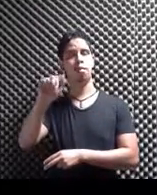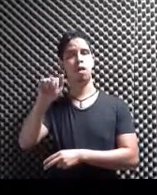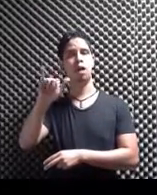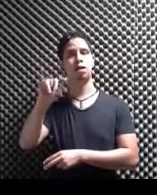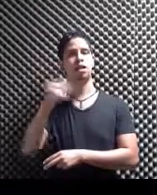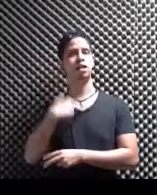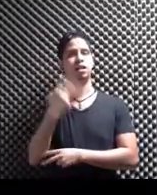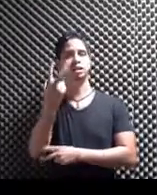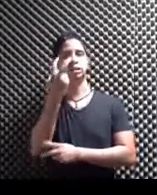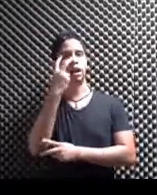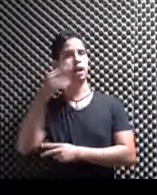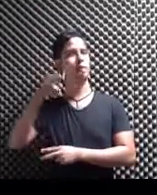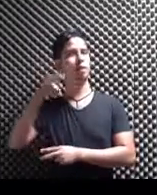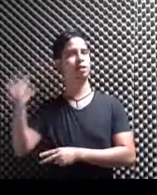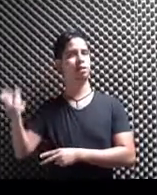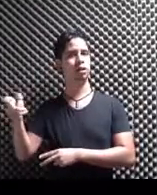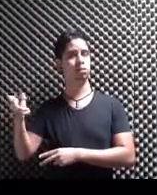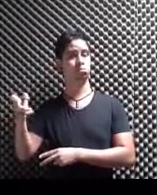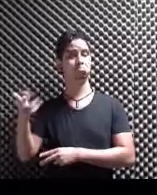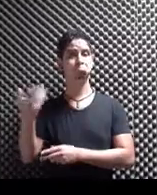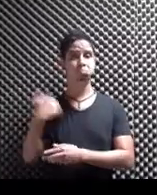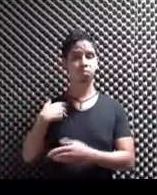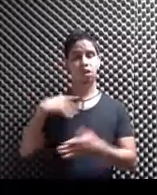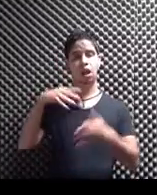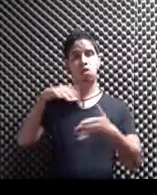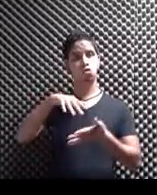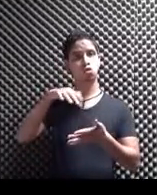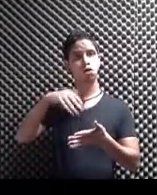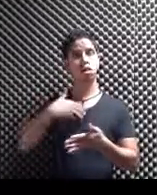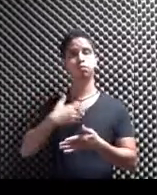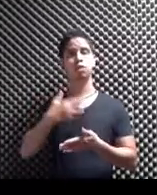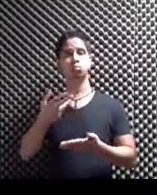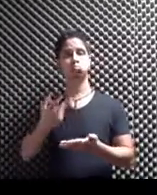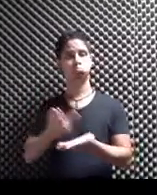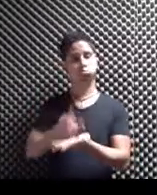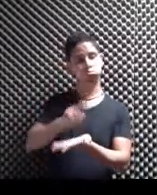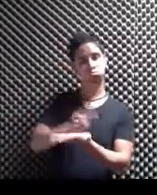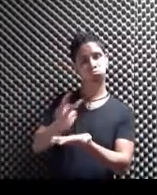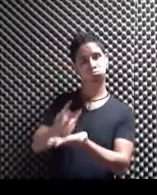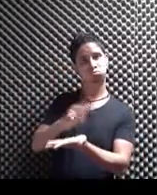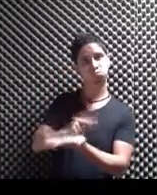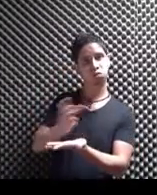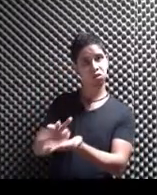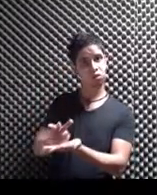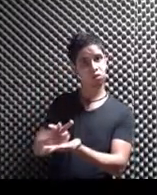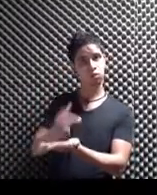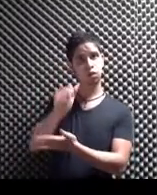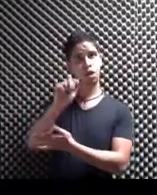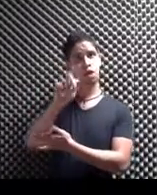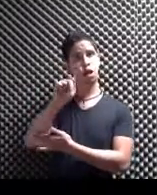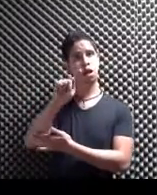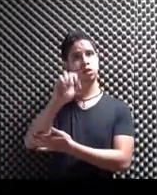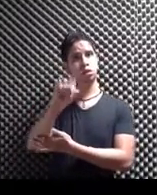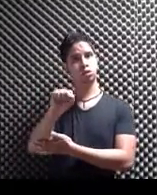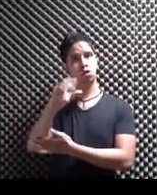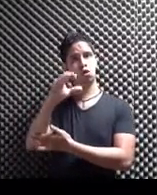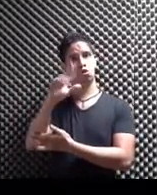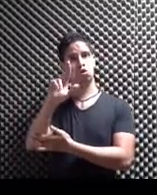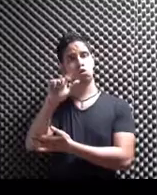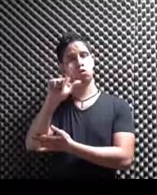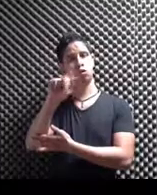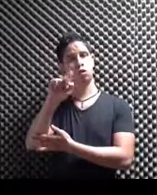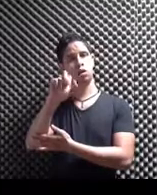parcial. Estudia artes culinarias en la Escuela Superior Vocacional en Mayagüez. Don Pedro Pérez.